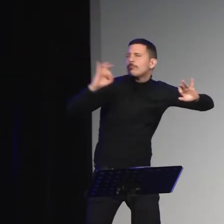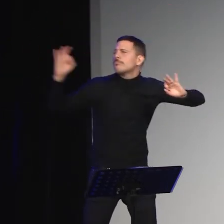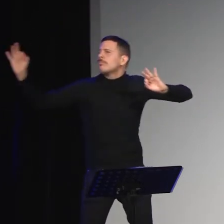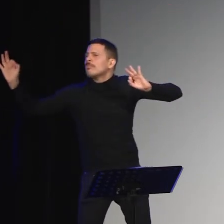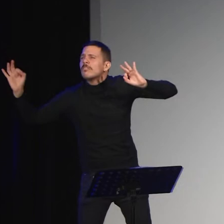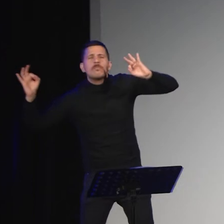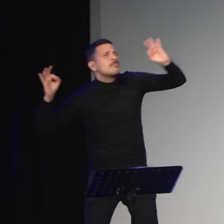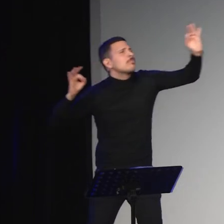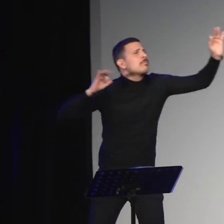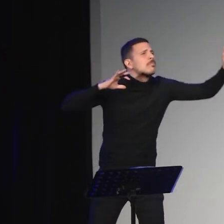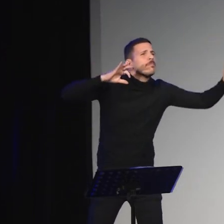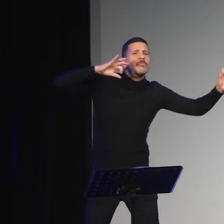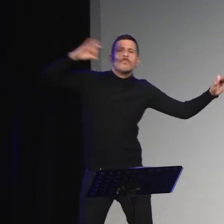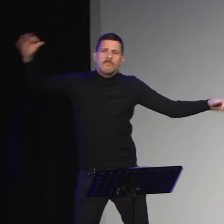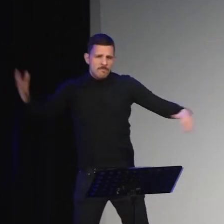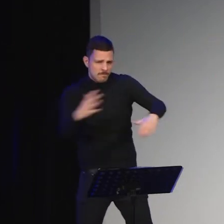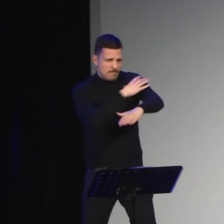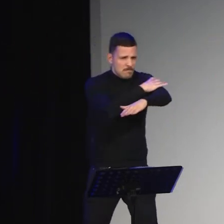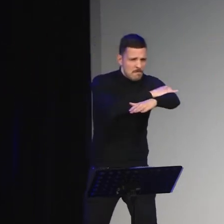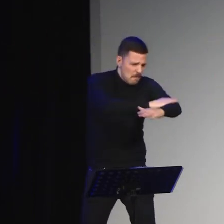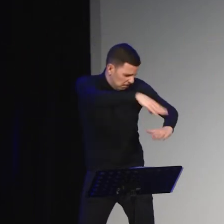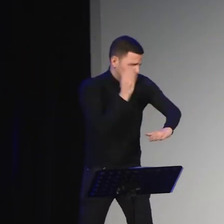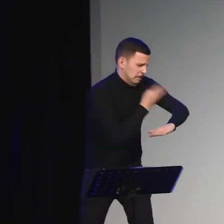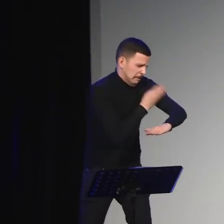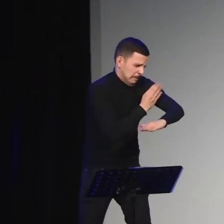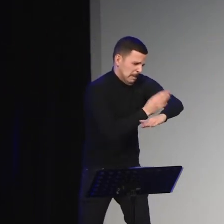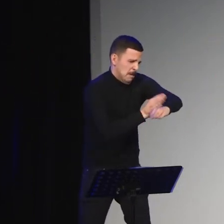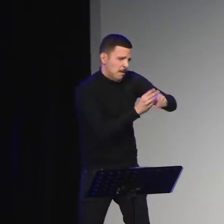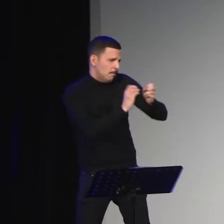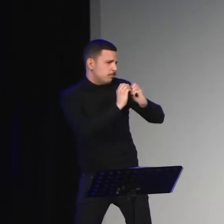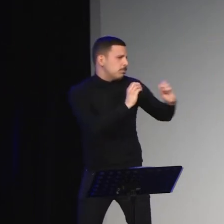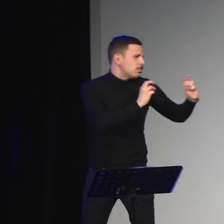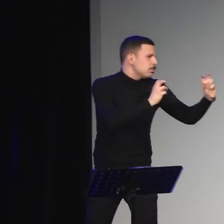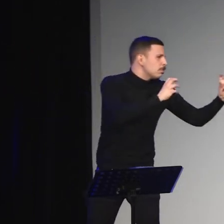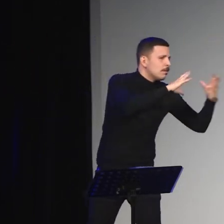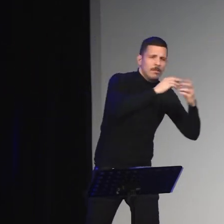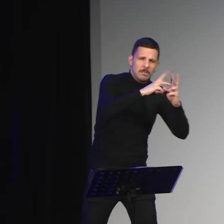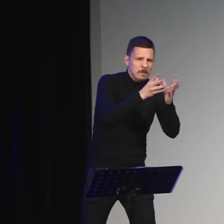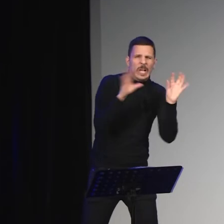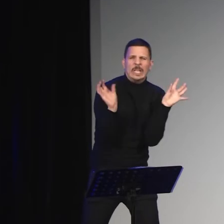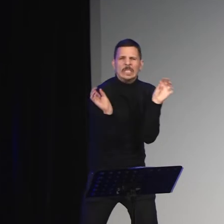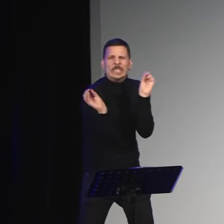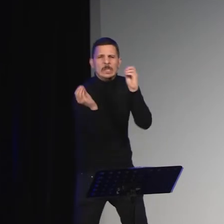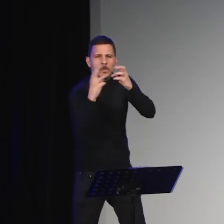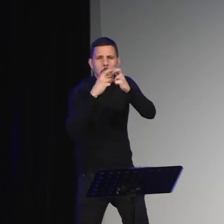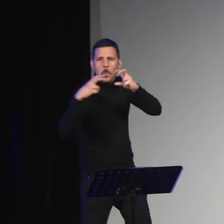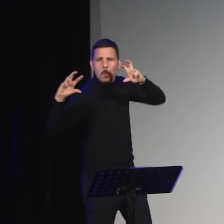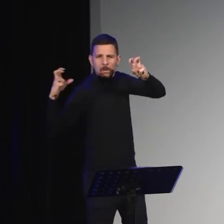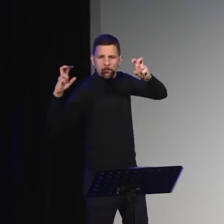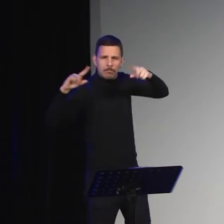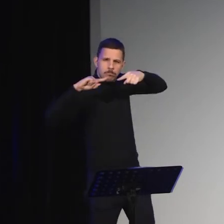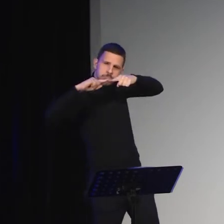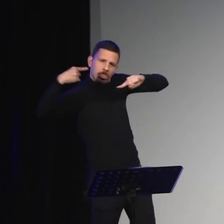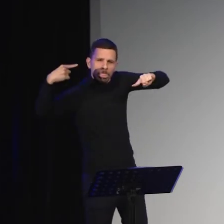à l'intérieur des continents et sous les continents jusqu'au noyau du monde, que tous les morts descendent et qu'ils descendent, que la terre casse leurs